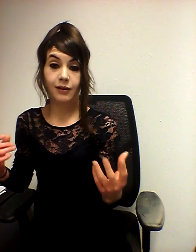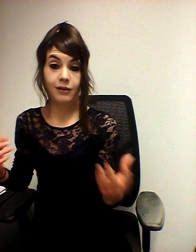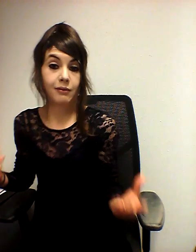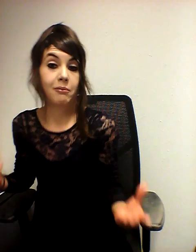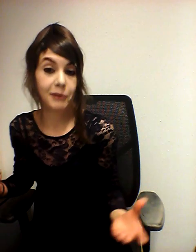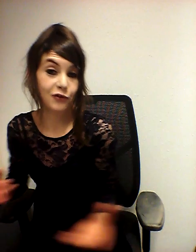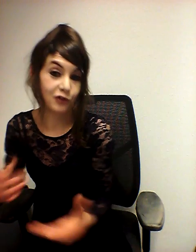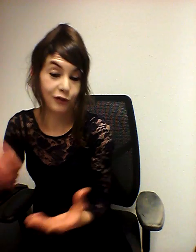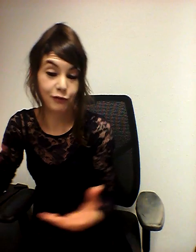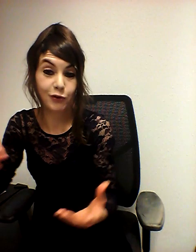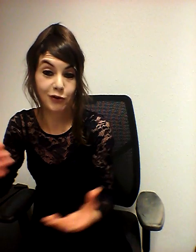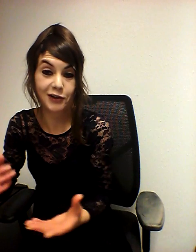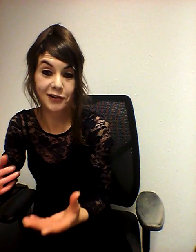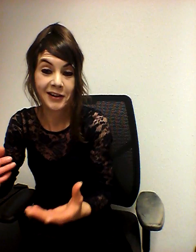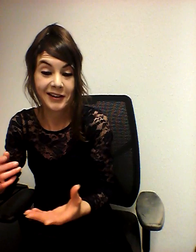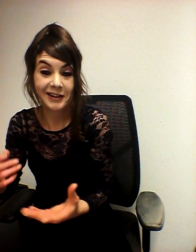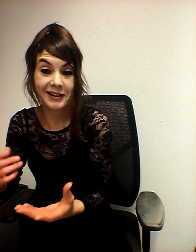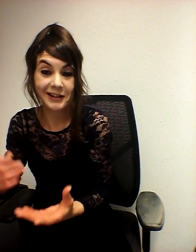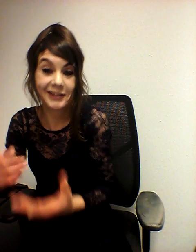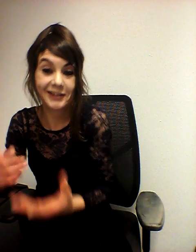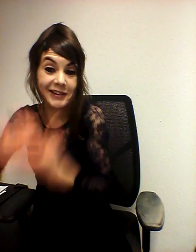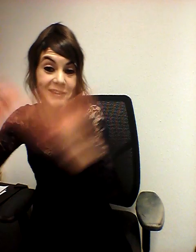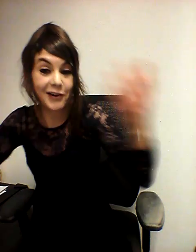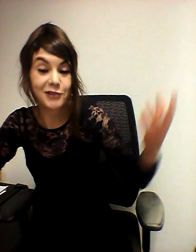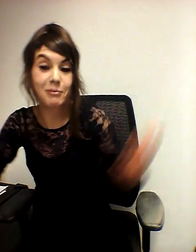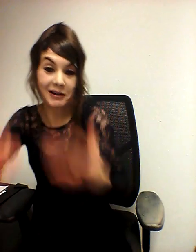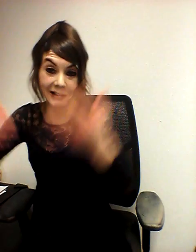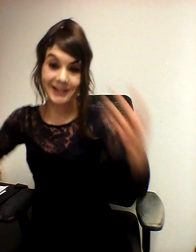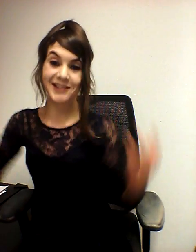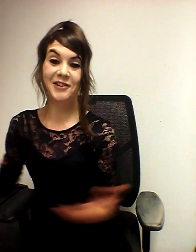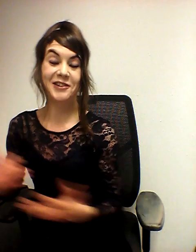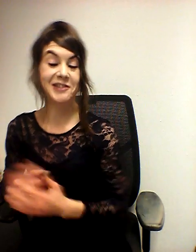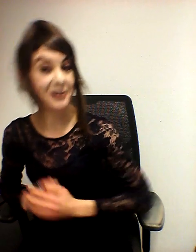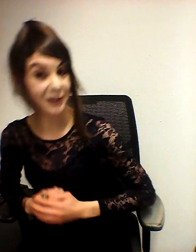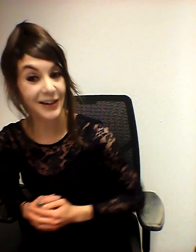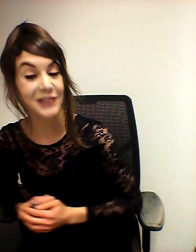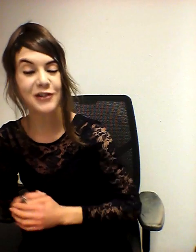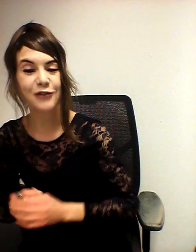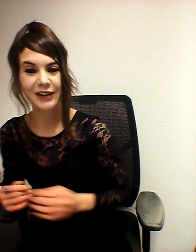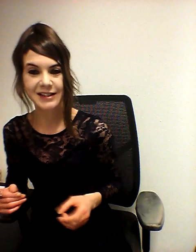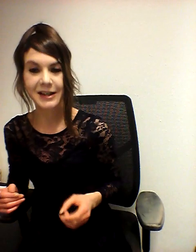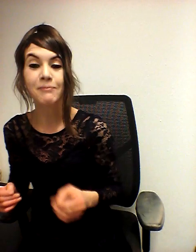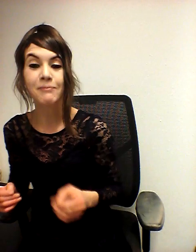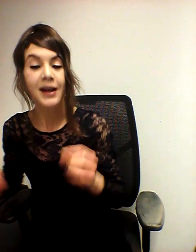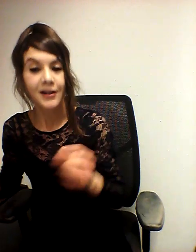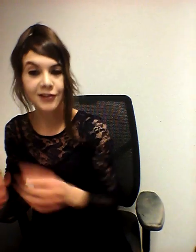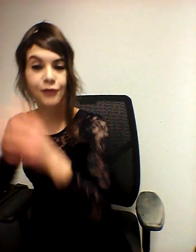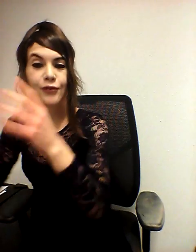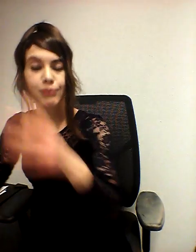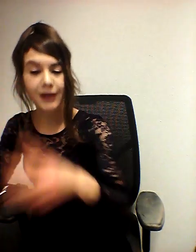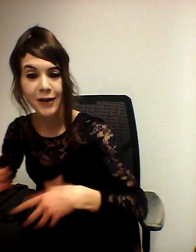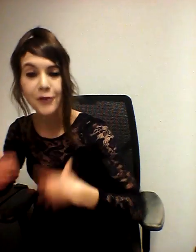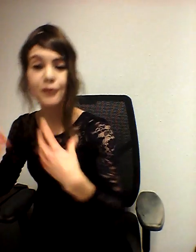Met als gevolg dat eh je niet al te makkelijk niet al te snel gewicht zult verliezen dat het verbruik van